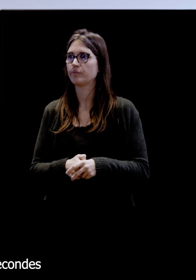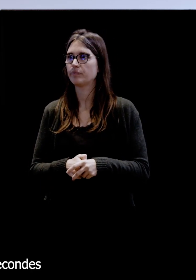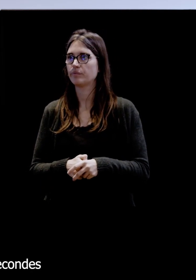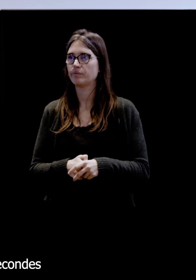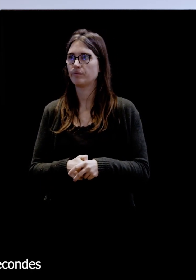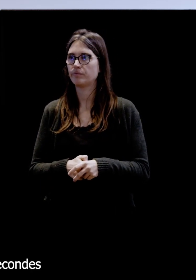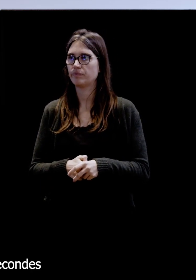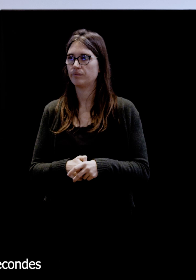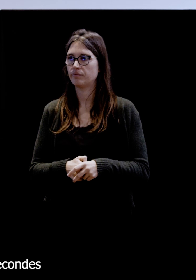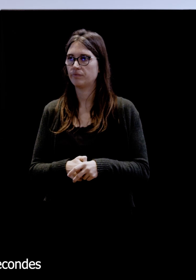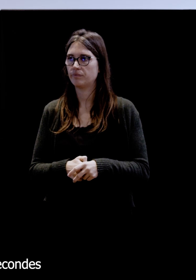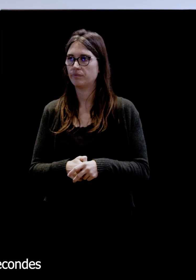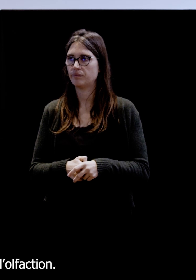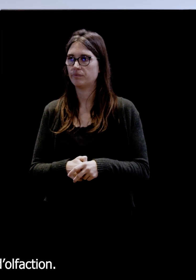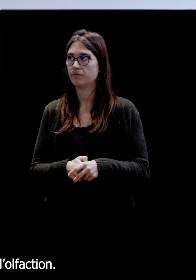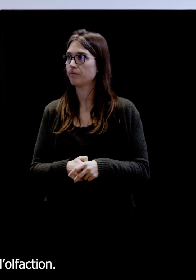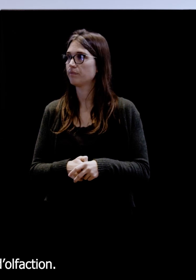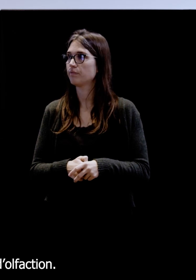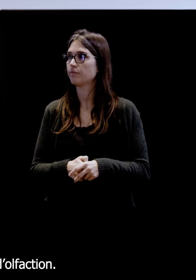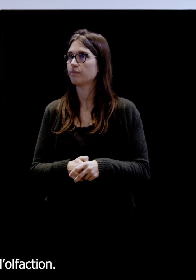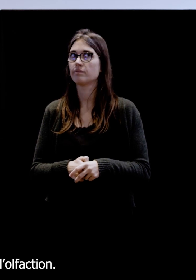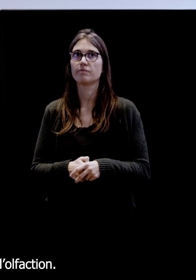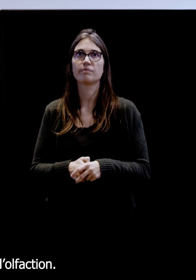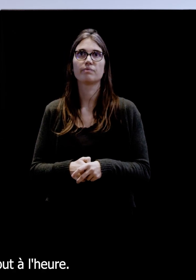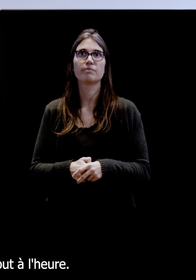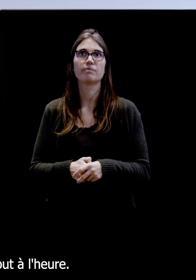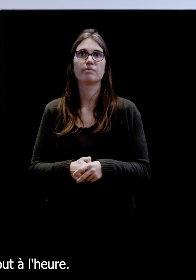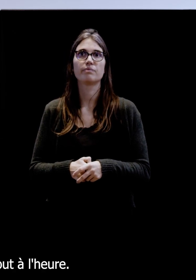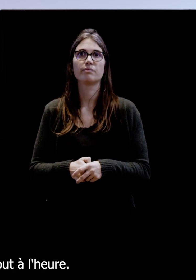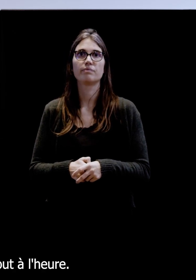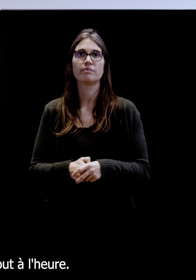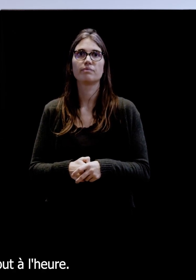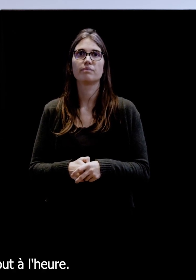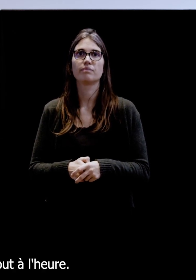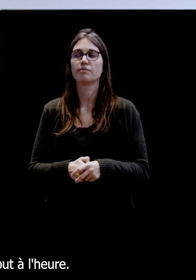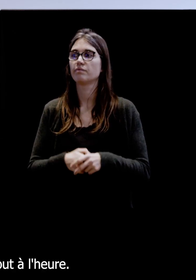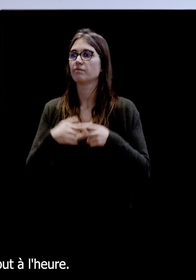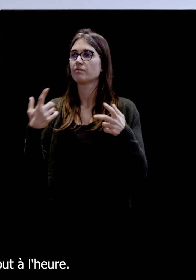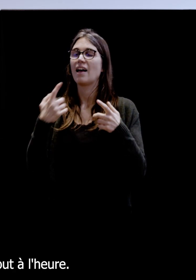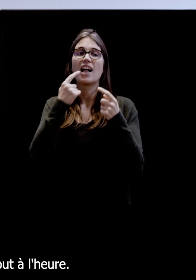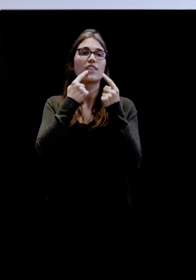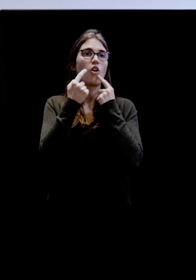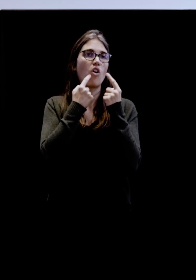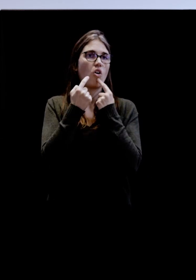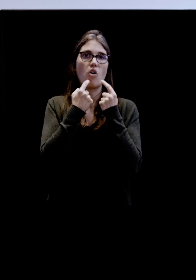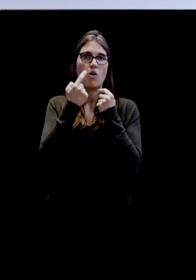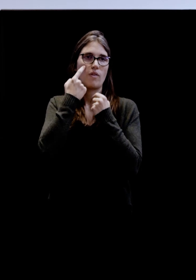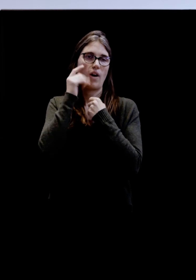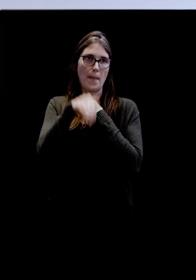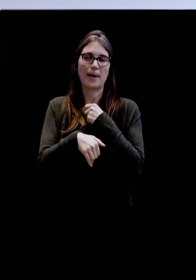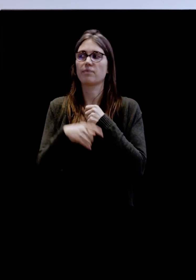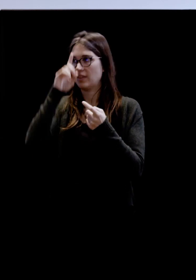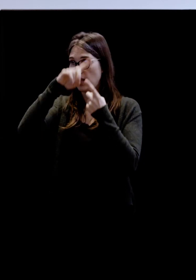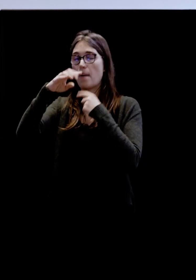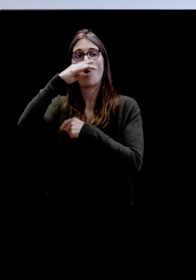le topo. Enfin, dans 15 secondes, si j'ai le temps de parler d'olfaction. Les dents, Lisa en parlera tout à l'heure. L'olfaction.